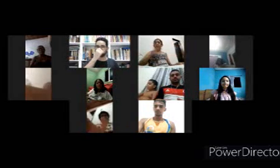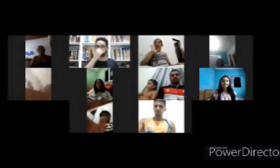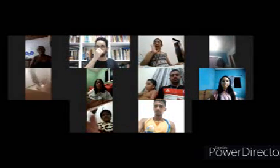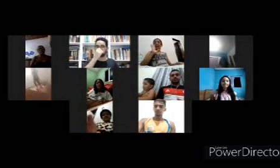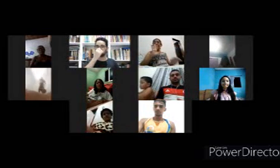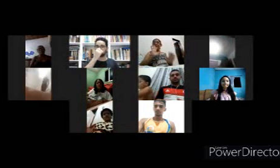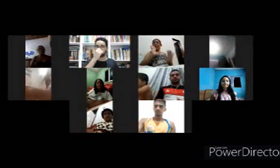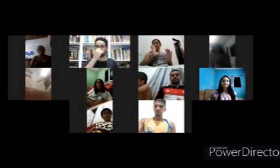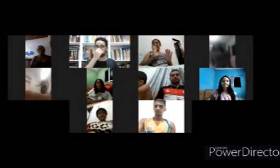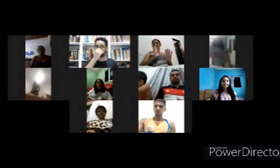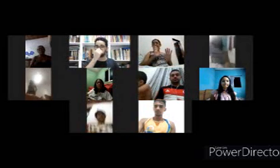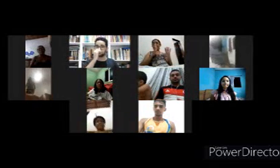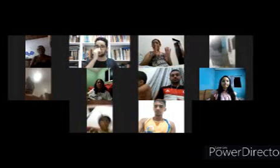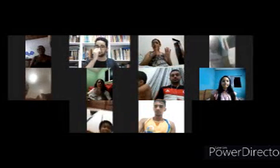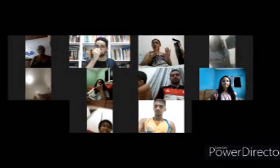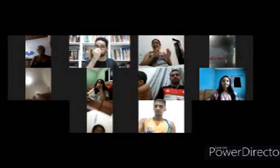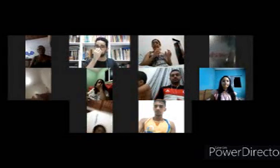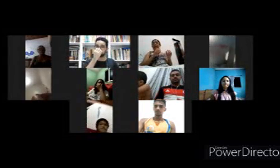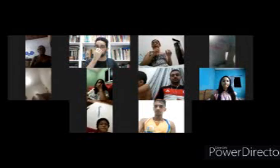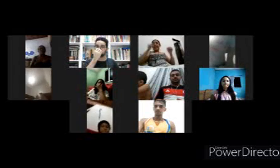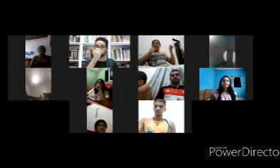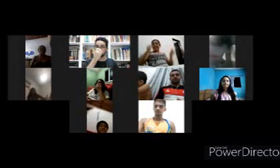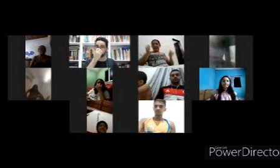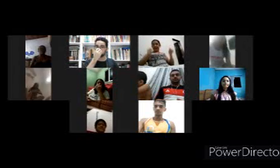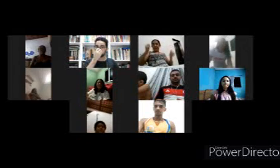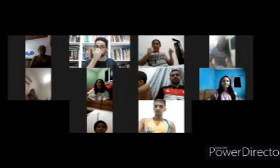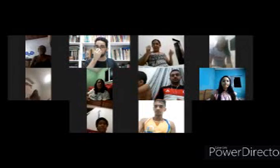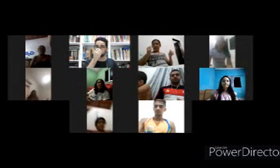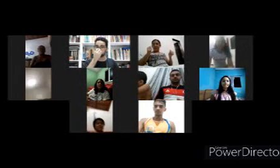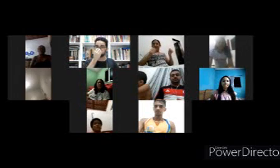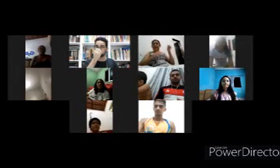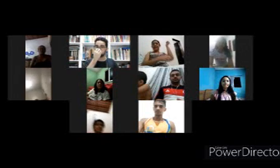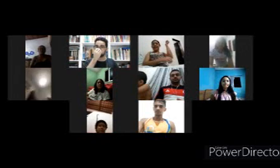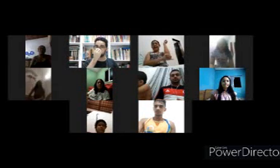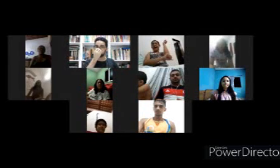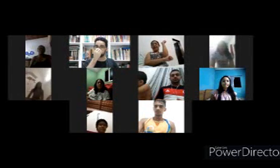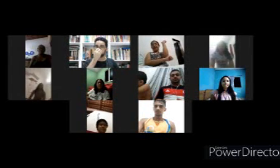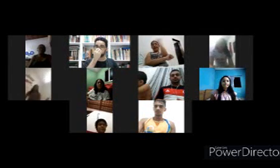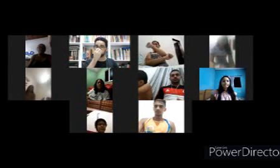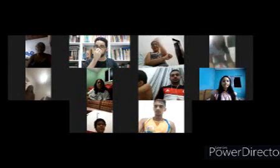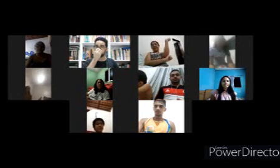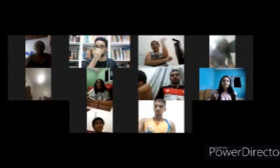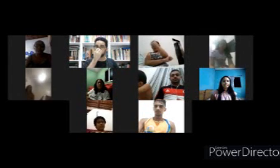Olha, é porque eu vi uma observação assim, que assim é dirigir. E diz que carro é assim, tá